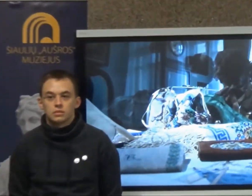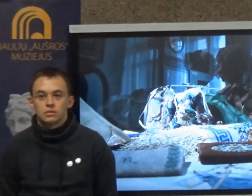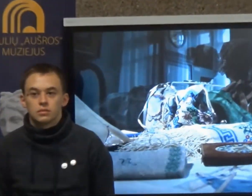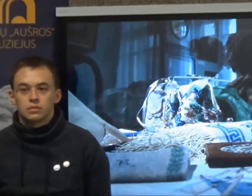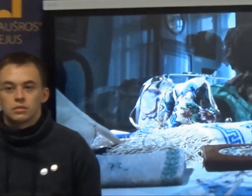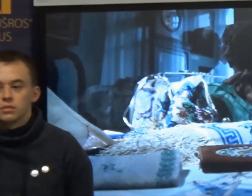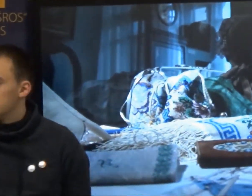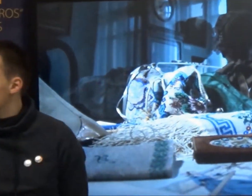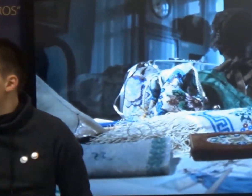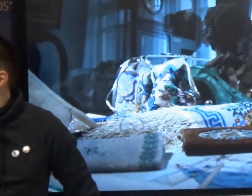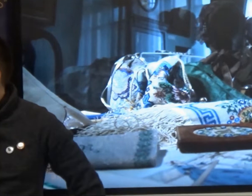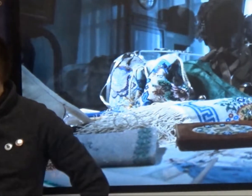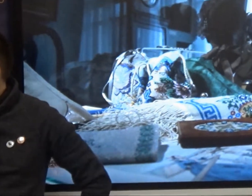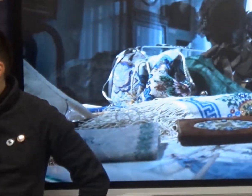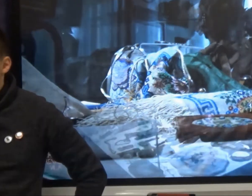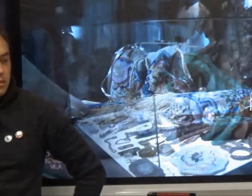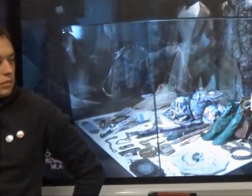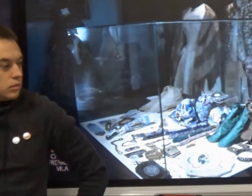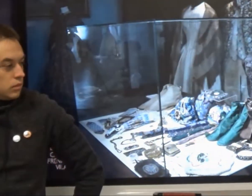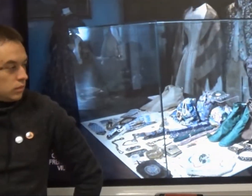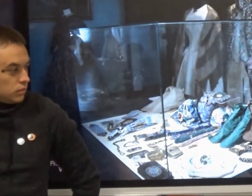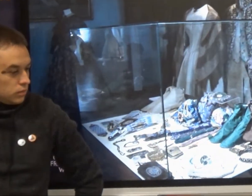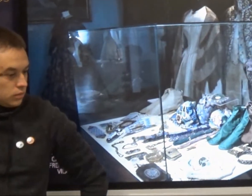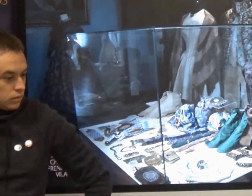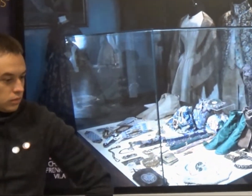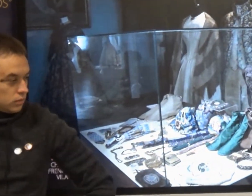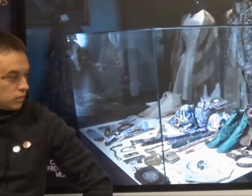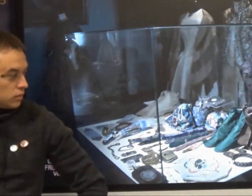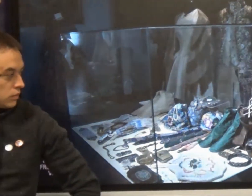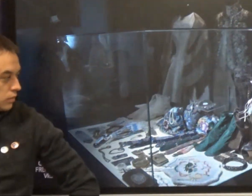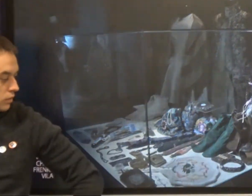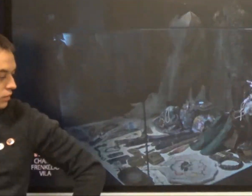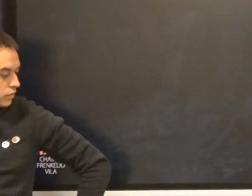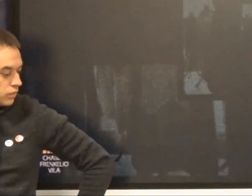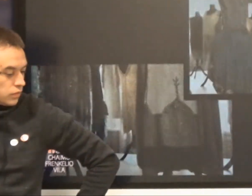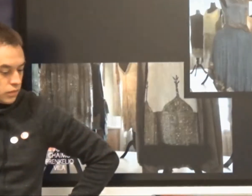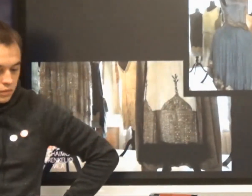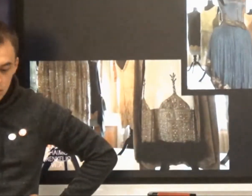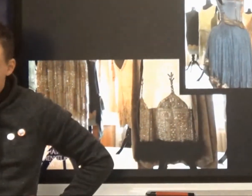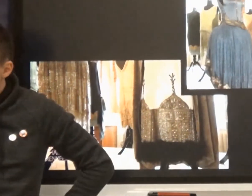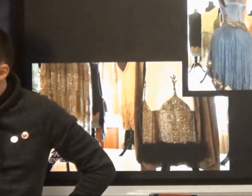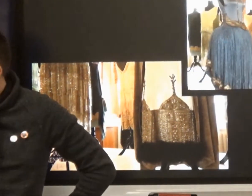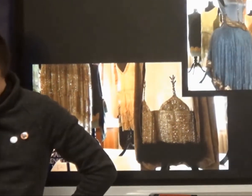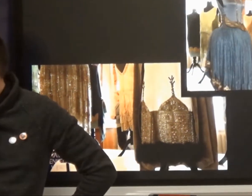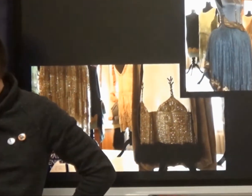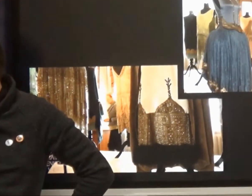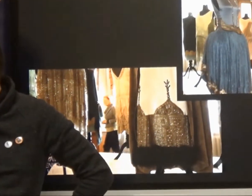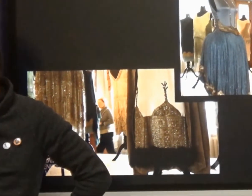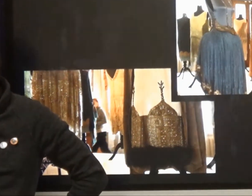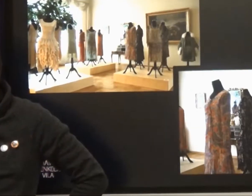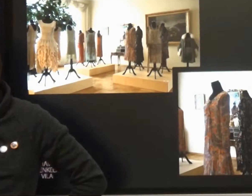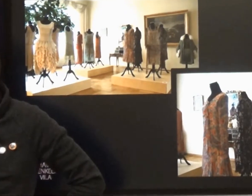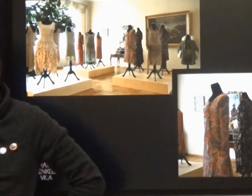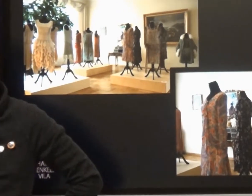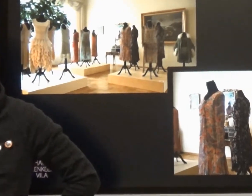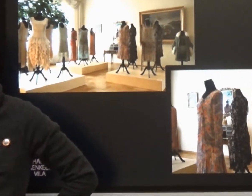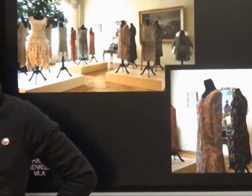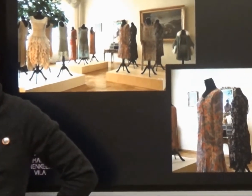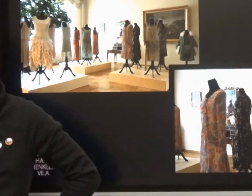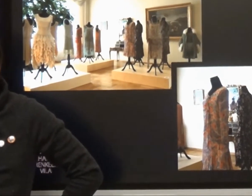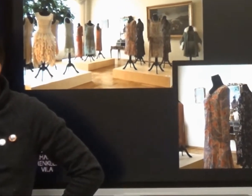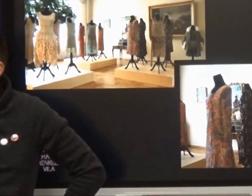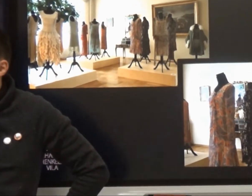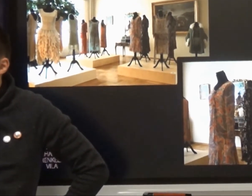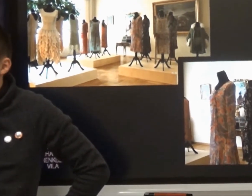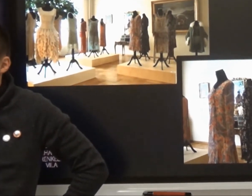nuomonė komiteto įsakyta, kad reikia paremti bibliotekas, paremti knygas,